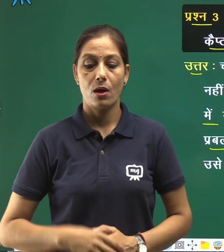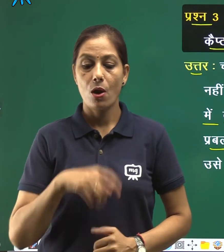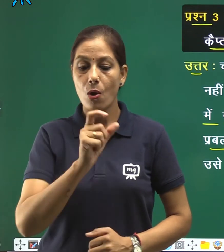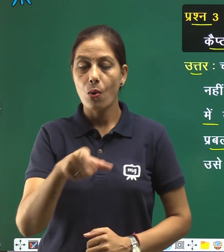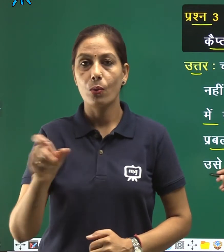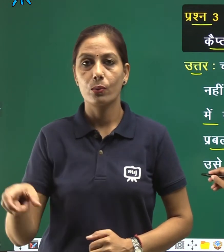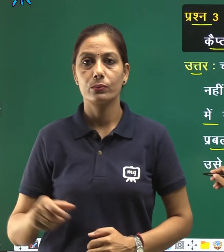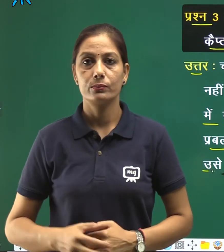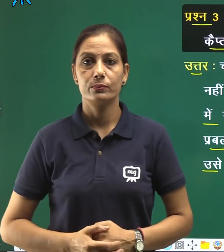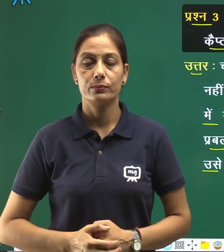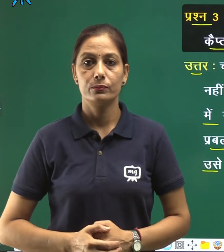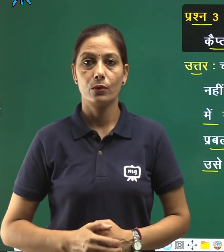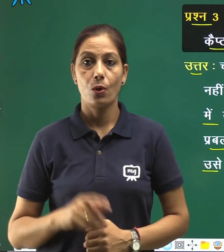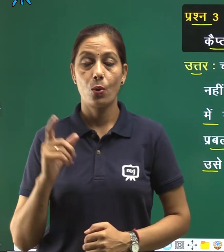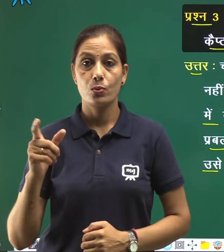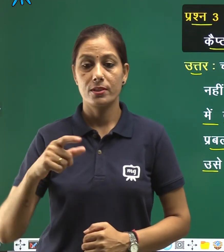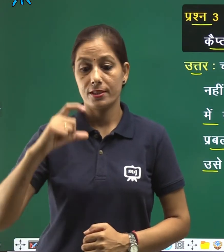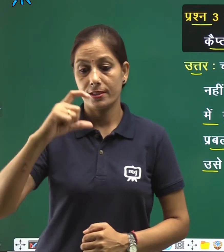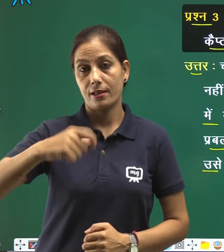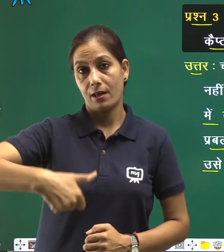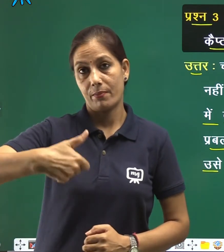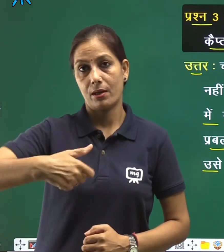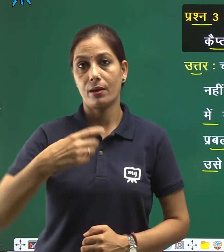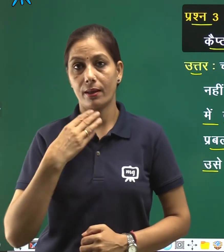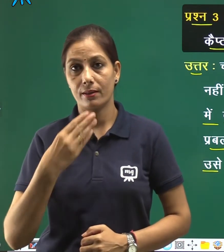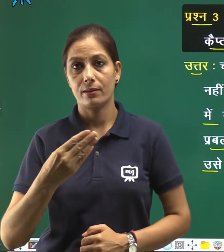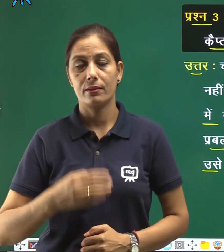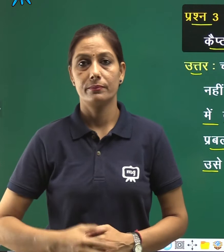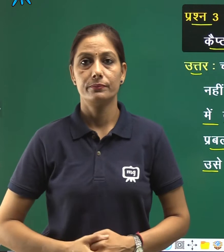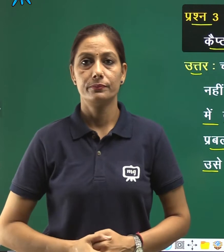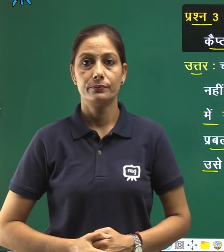लोग उसे कैप्टन कहते थे।